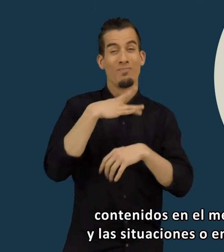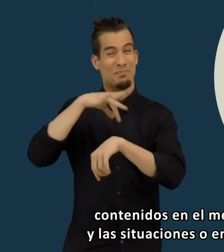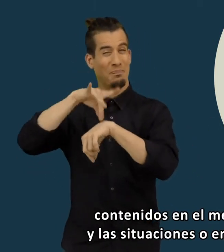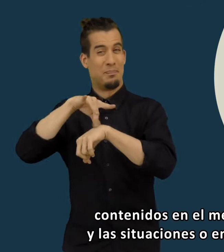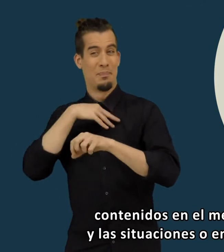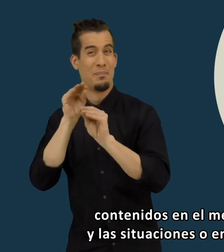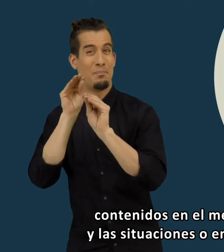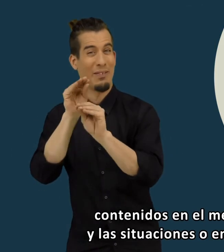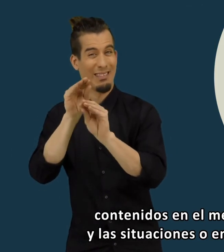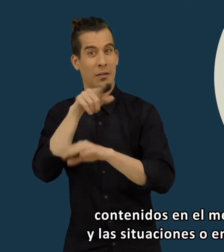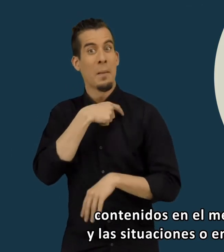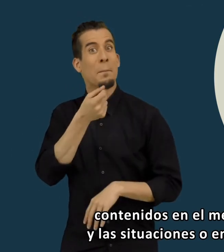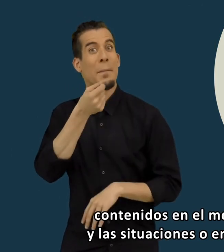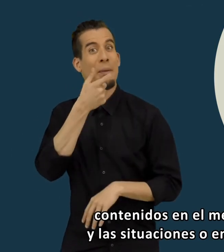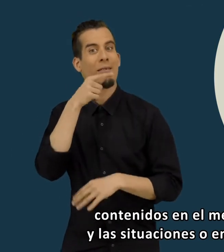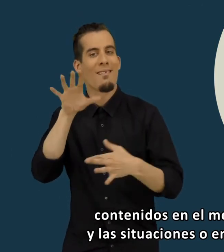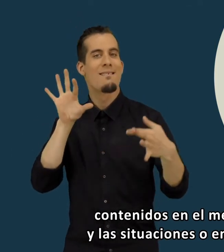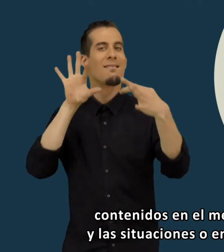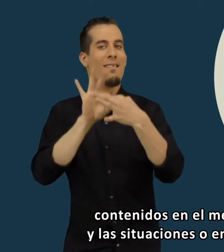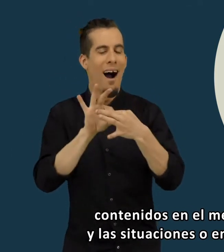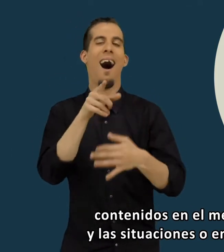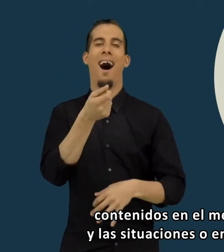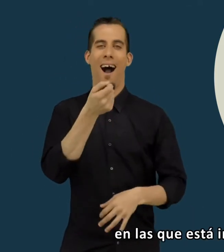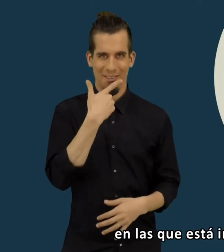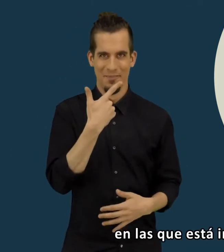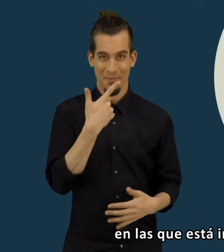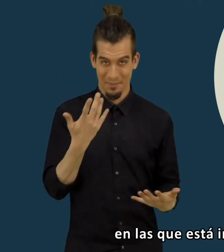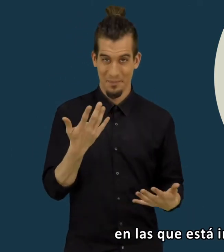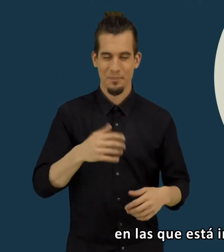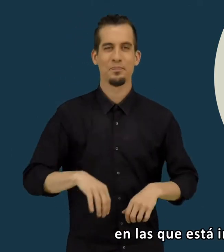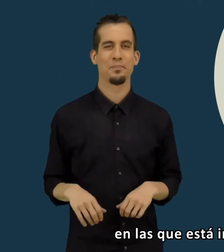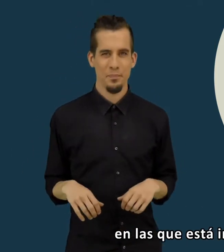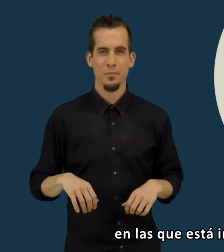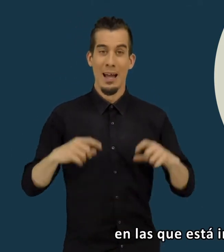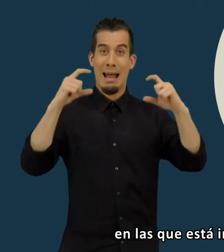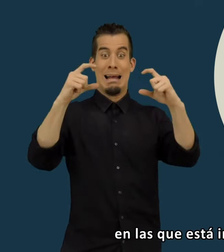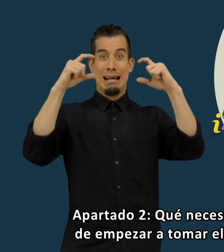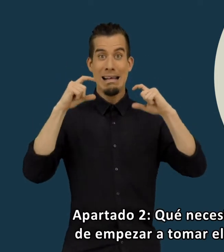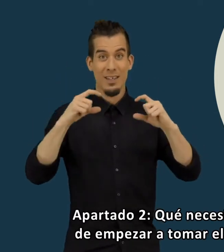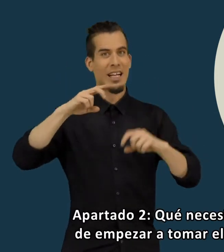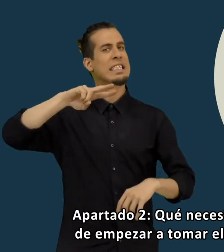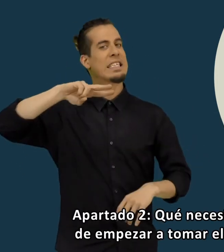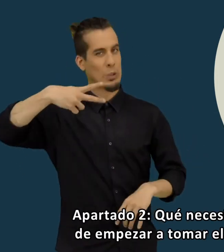en el medicamento y las situaciones o enfermedades en las que está indicado. Apartado